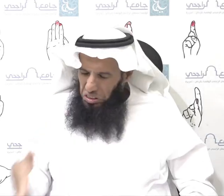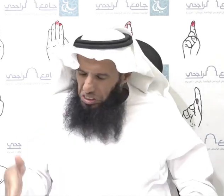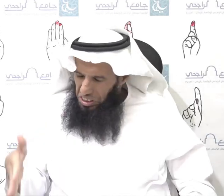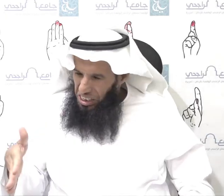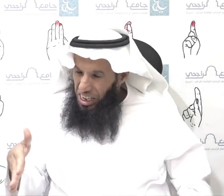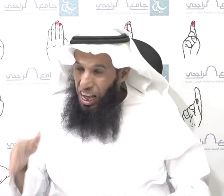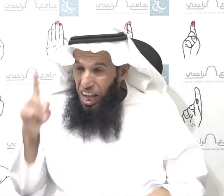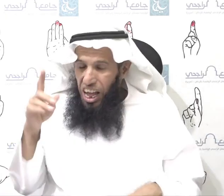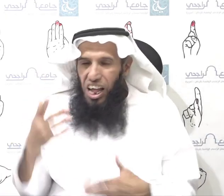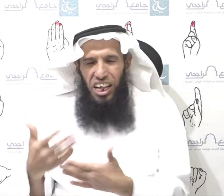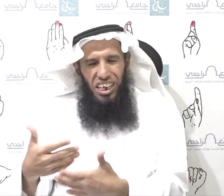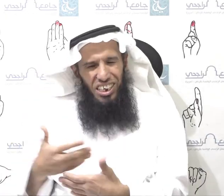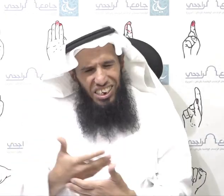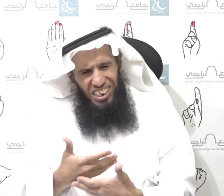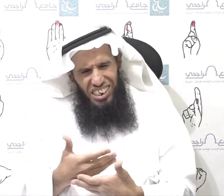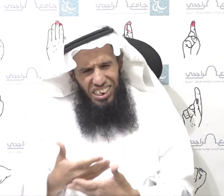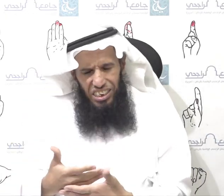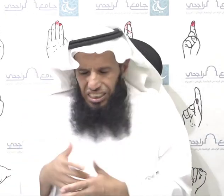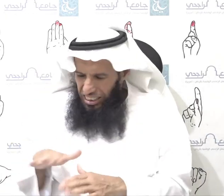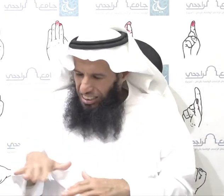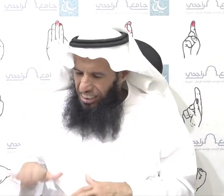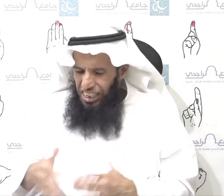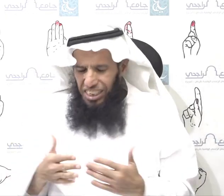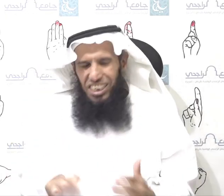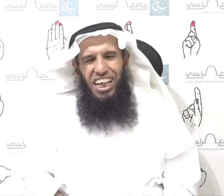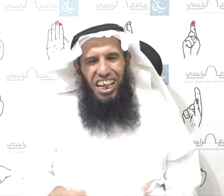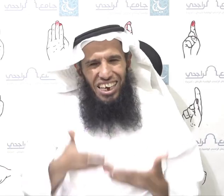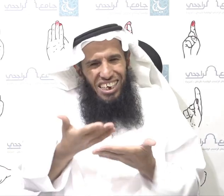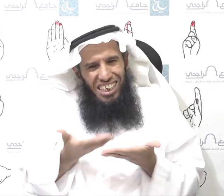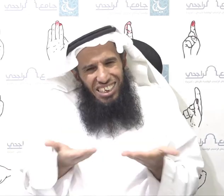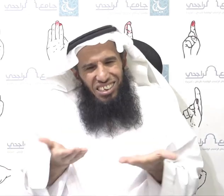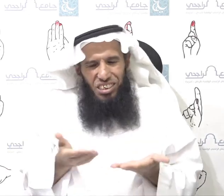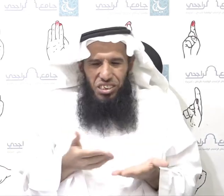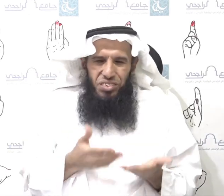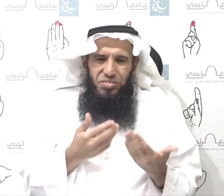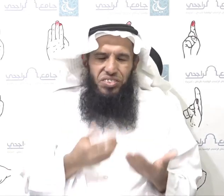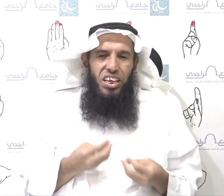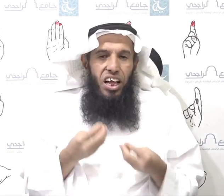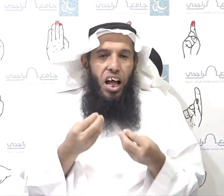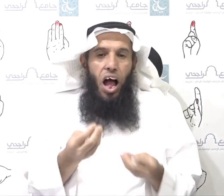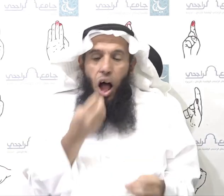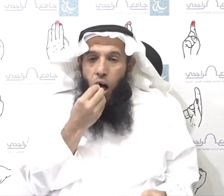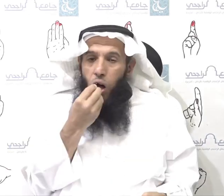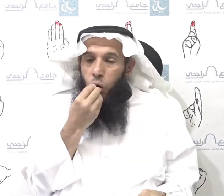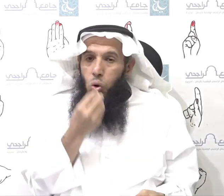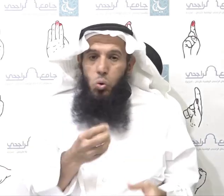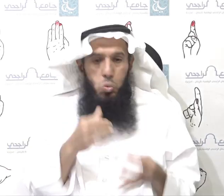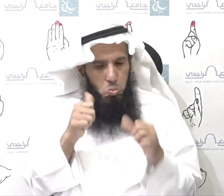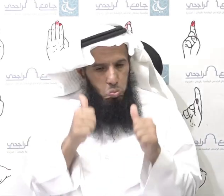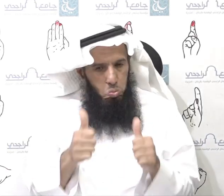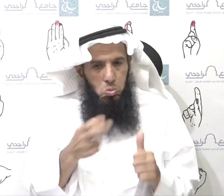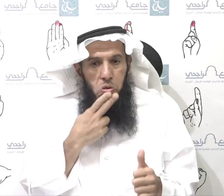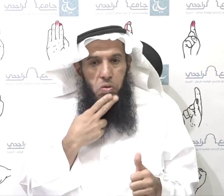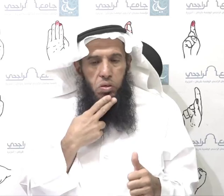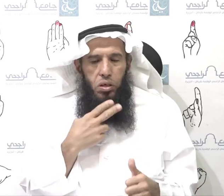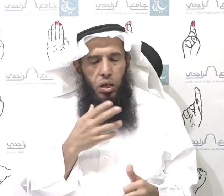فيحتضنونك، يجلسونك في حجورهم، يقدمون لك أفضل الطعام، لا ينامون حتى